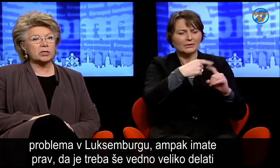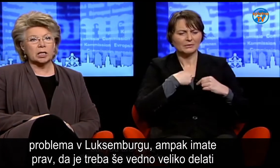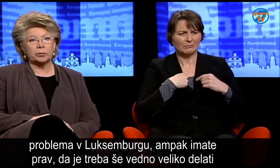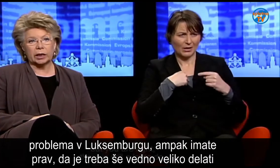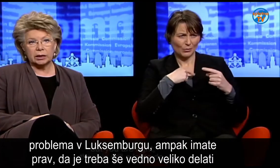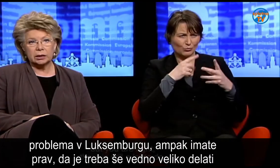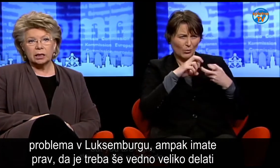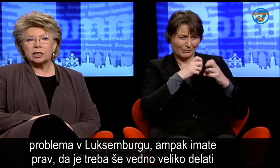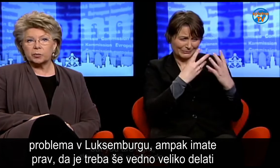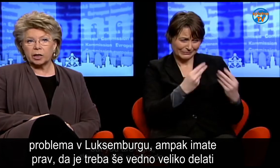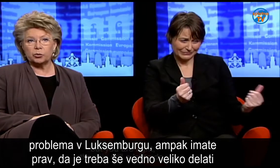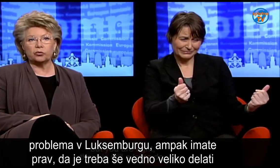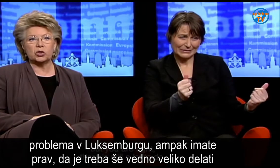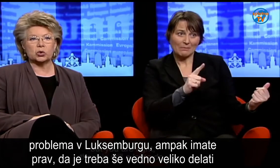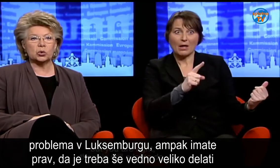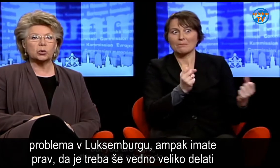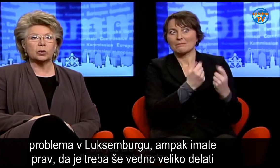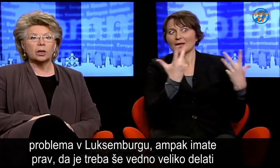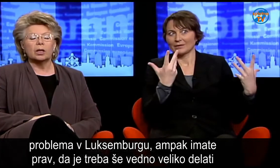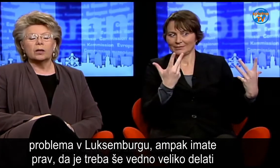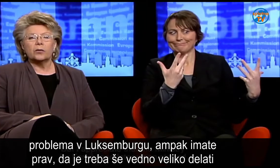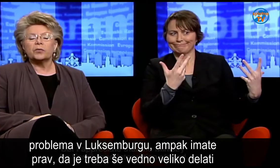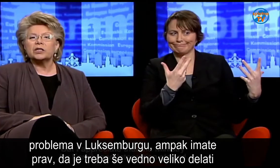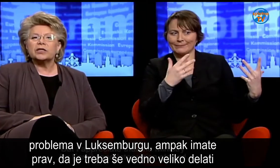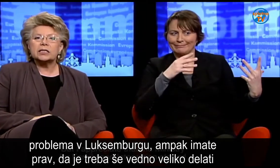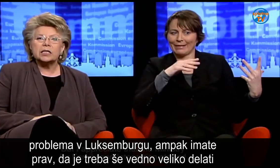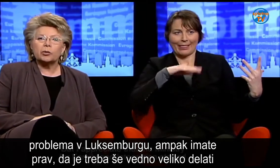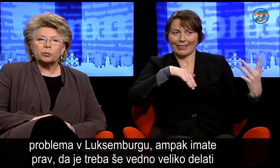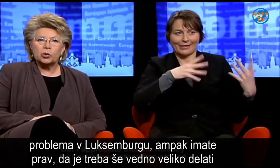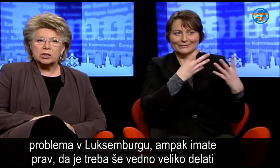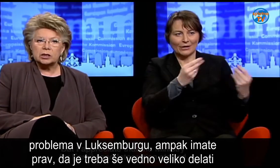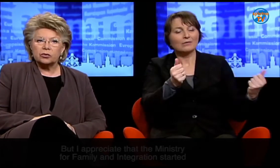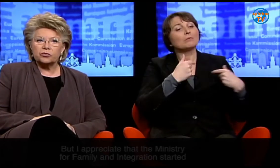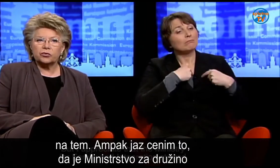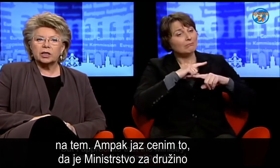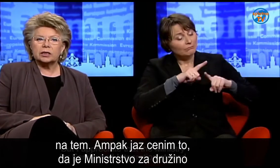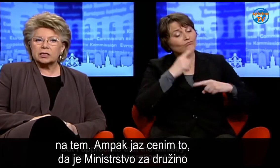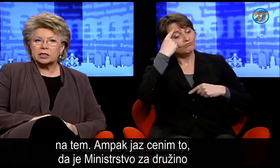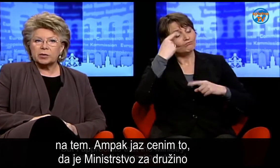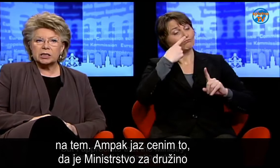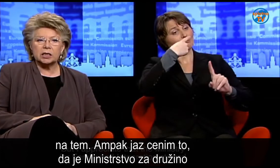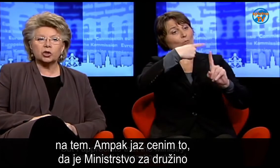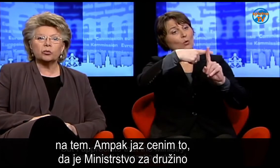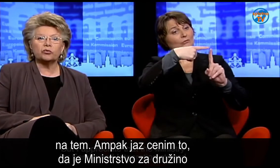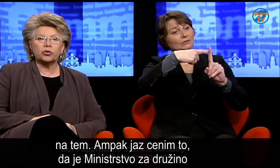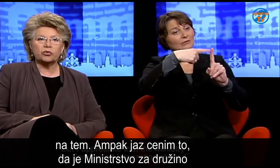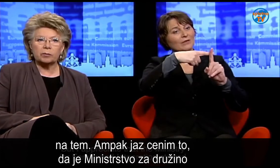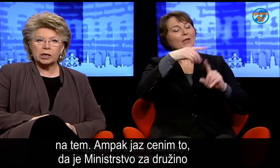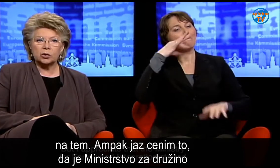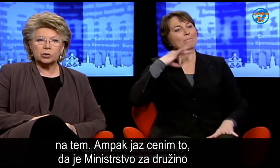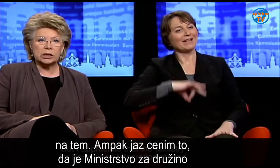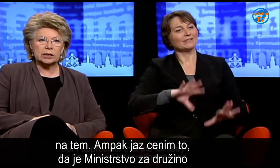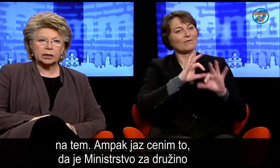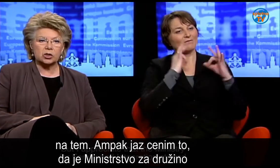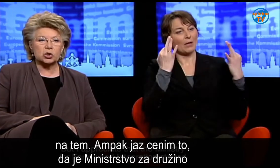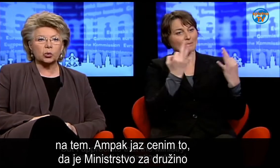lösen, aber Sie haben recht, es bleibt noch viel zu tun. Ich finde es aber positiv, dass das Ministerium für